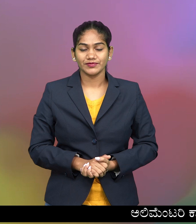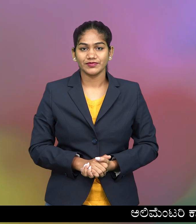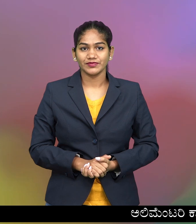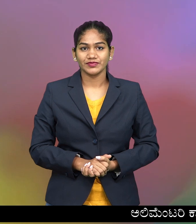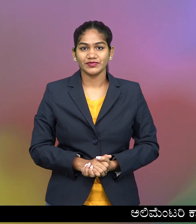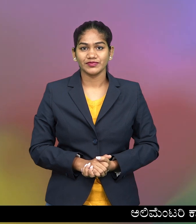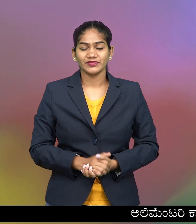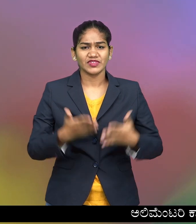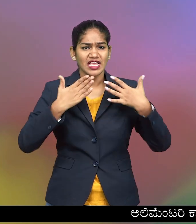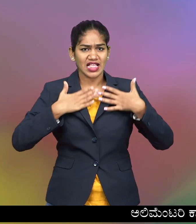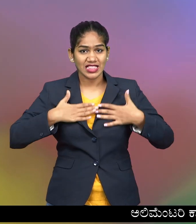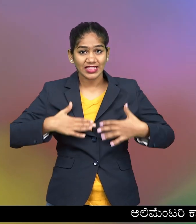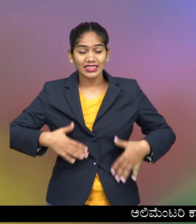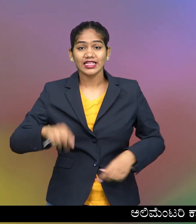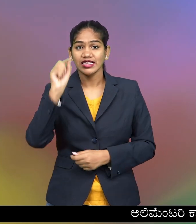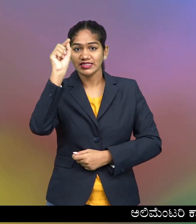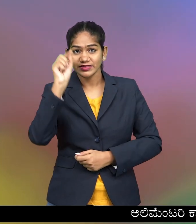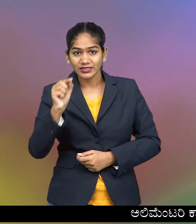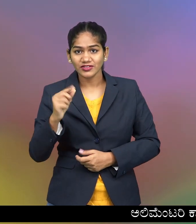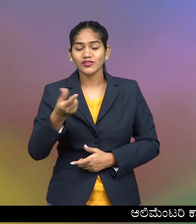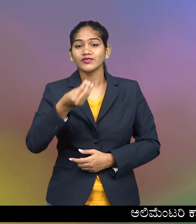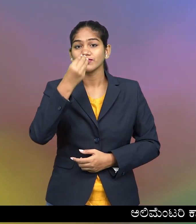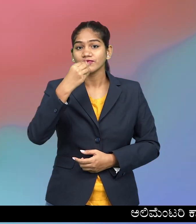ಅಲಿಮೆಂಟರಿ ಕಾಲುವೆಯ ಆರೋಗ್ಯದ ಅಂಶಗಳು.